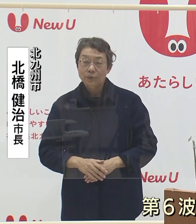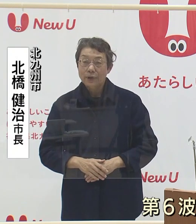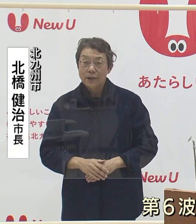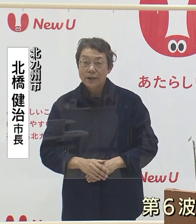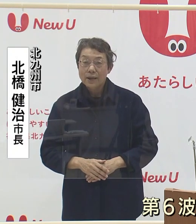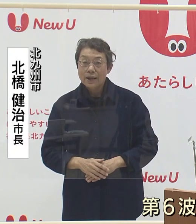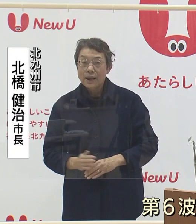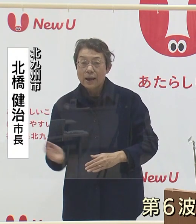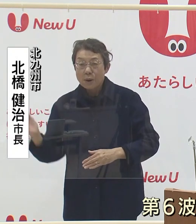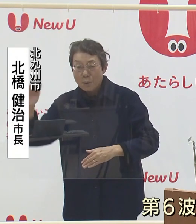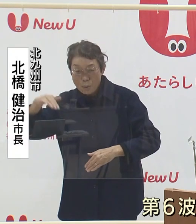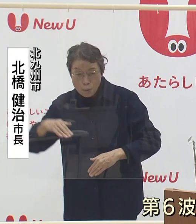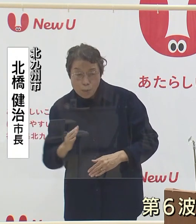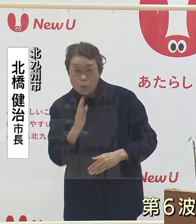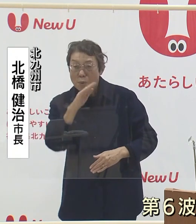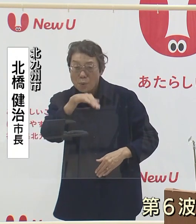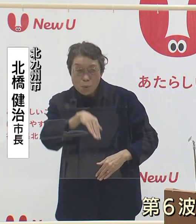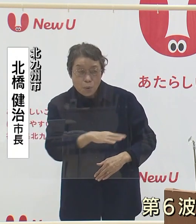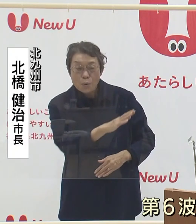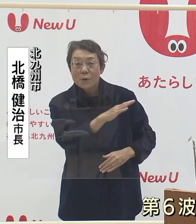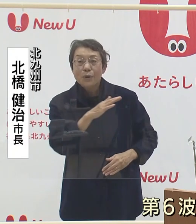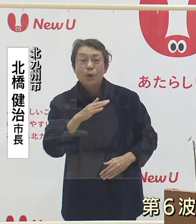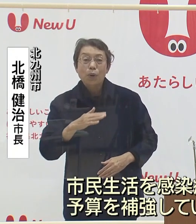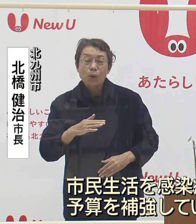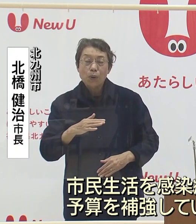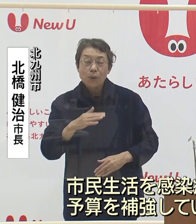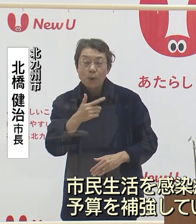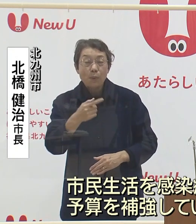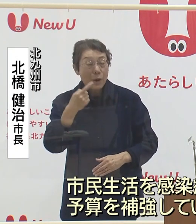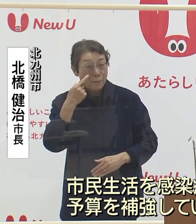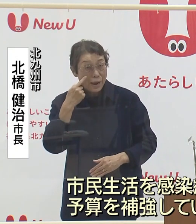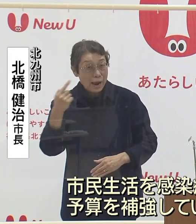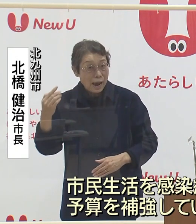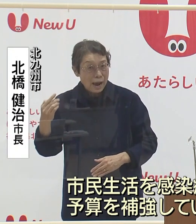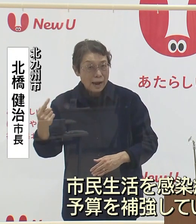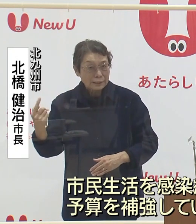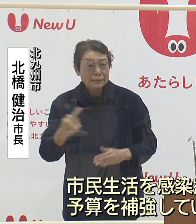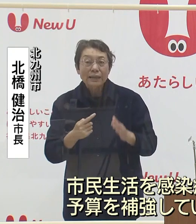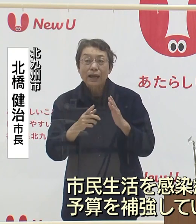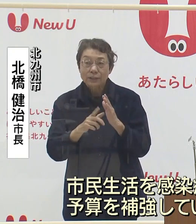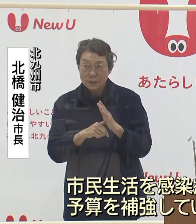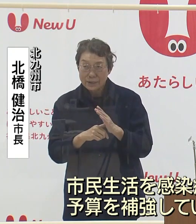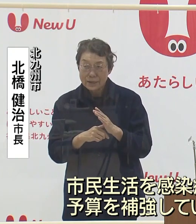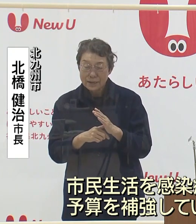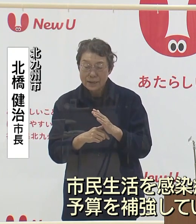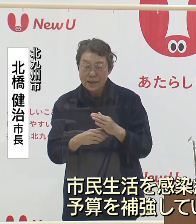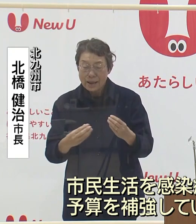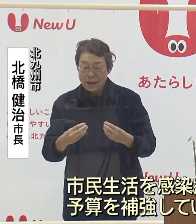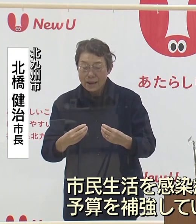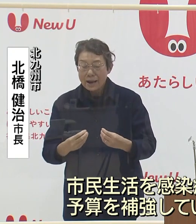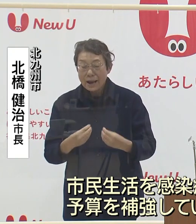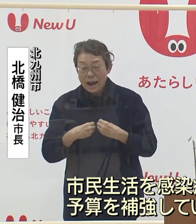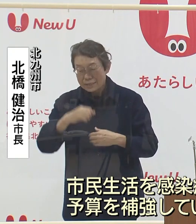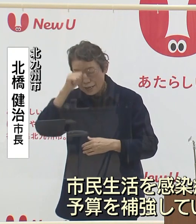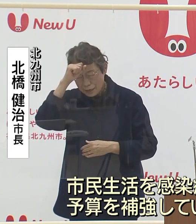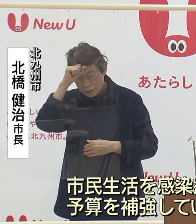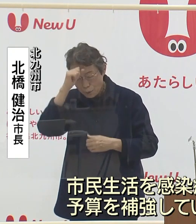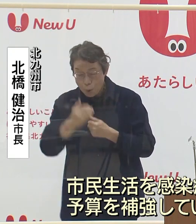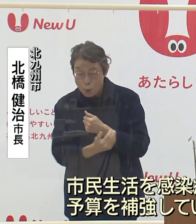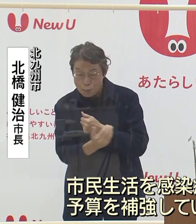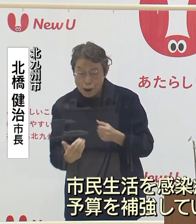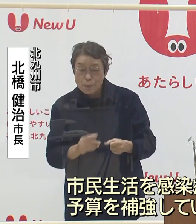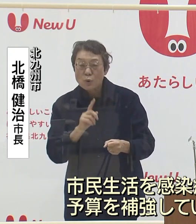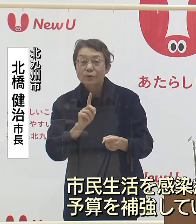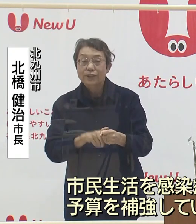第6波が来たとしてもですね、市民生活を感染症から守っていくための予算を補